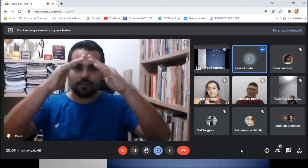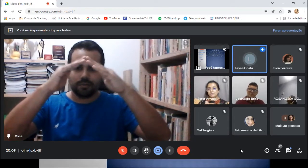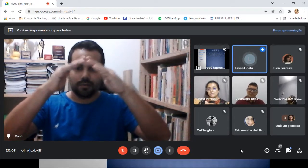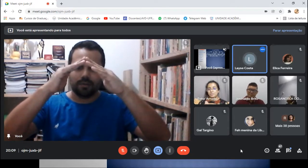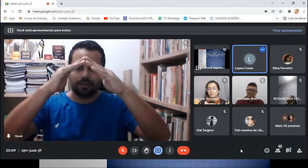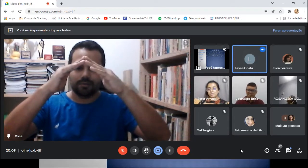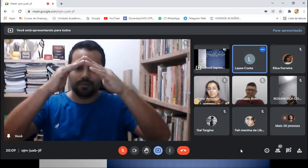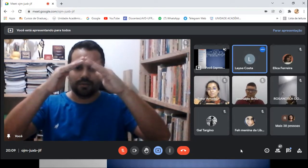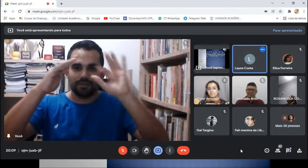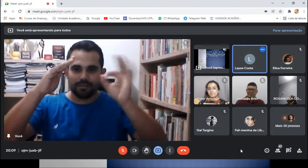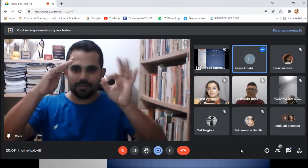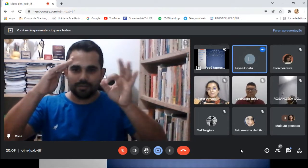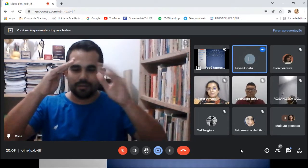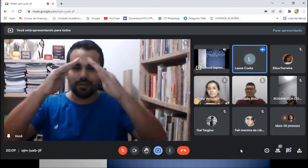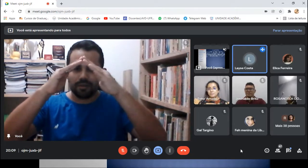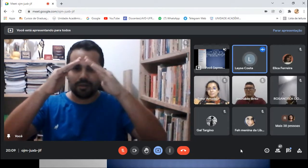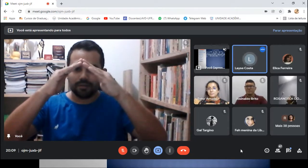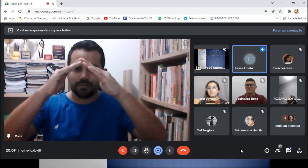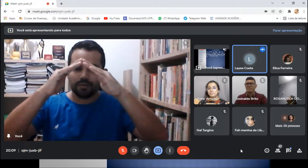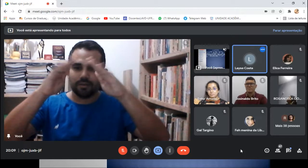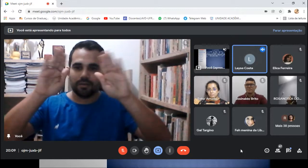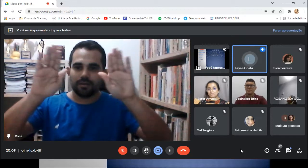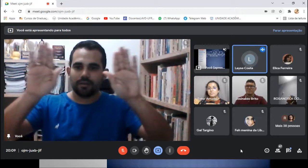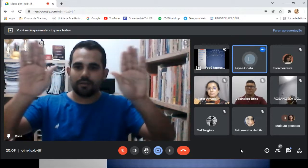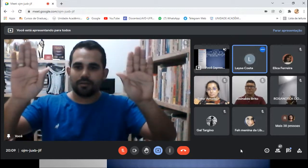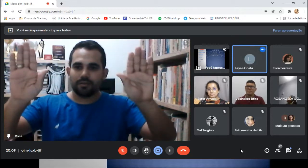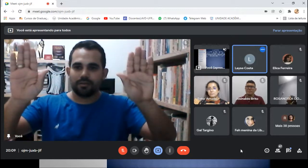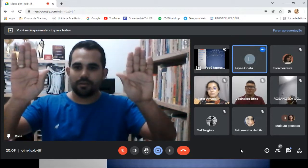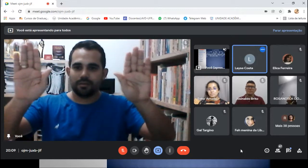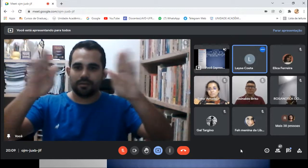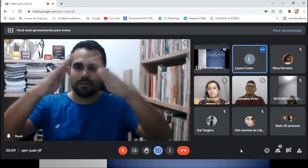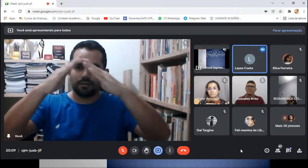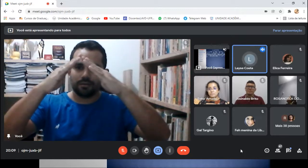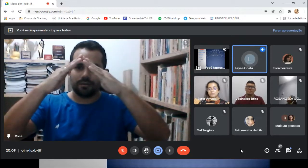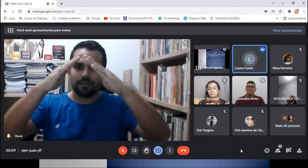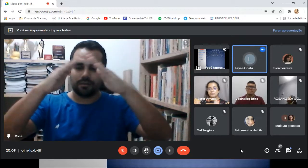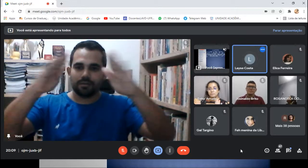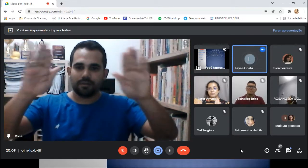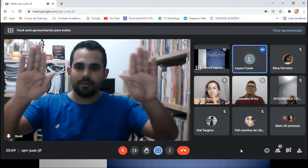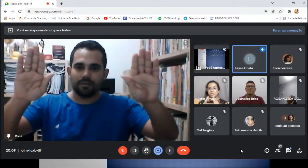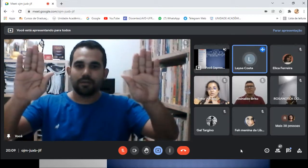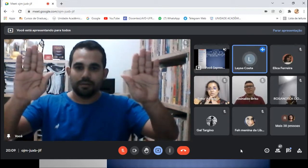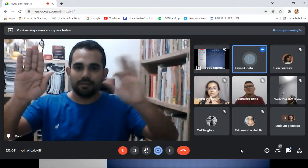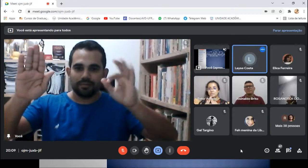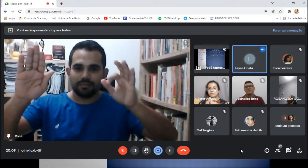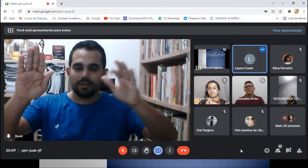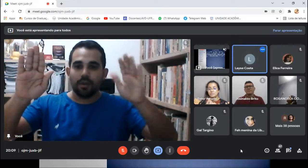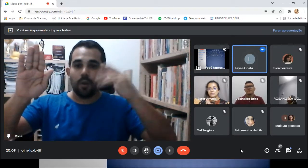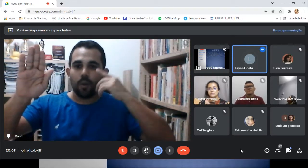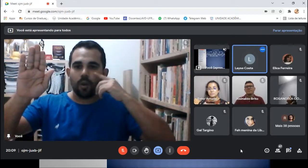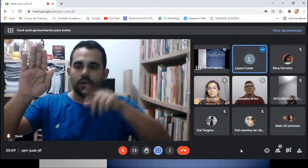casa. Ok? Certo? Casa. Assim, eu faço assim, com